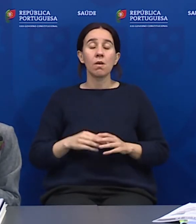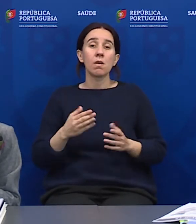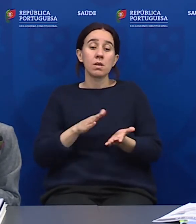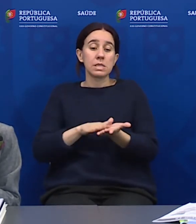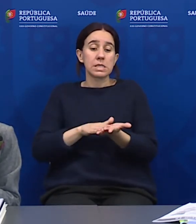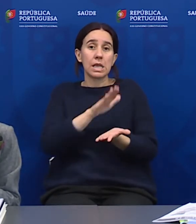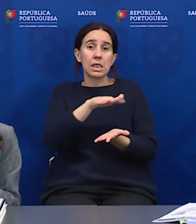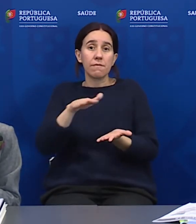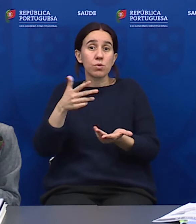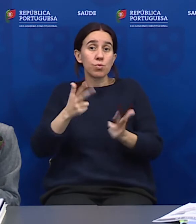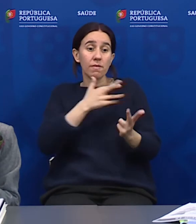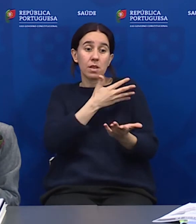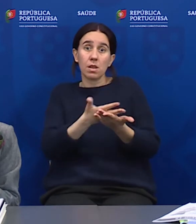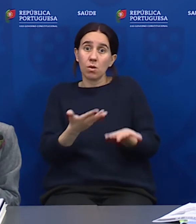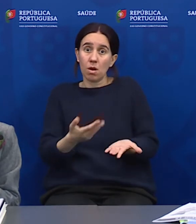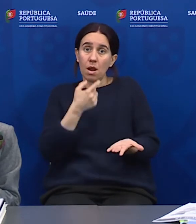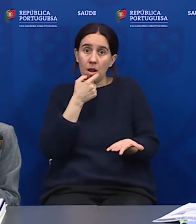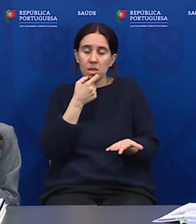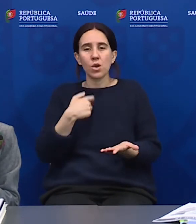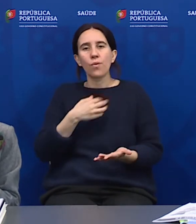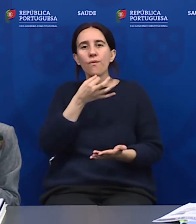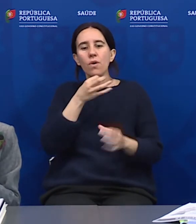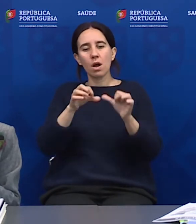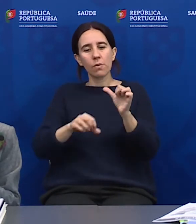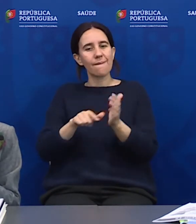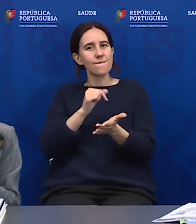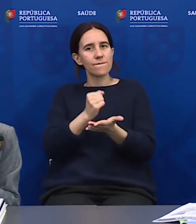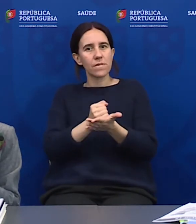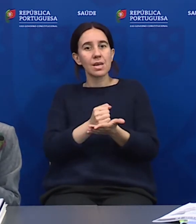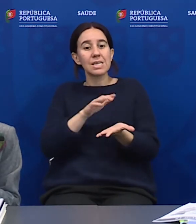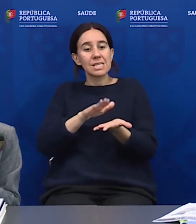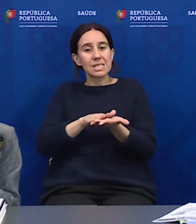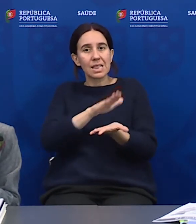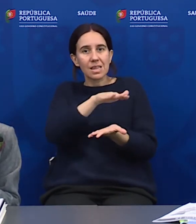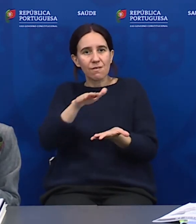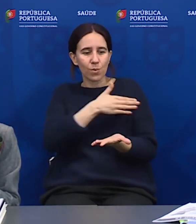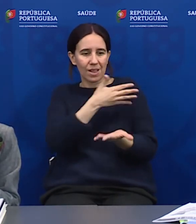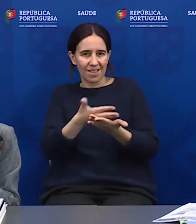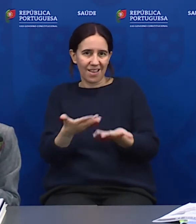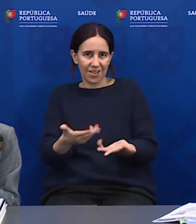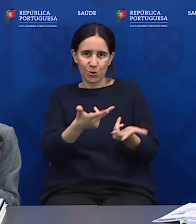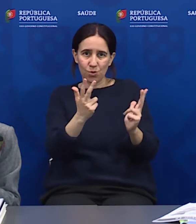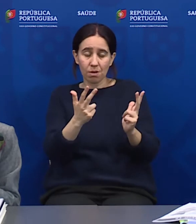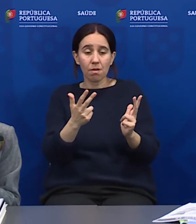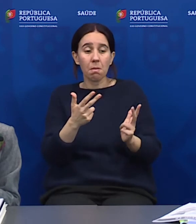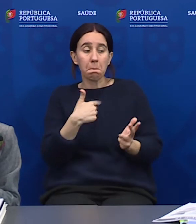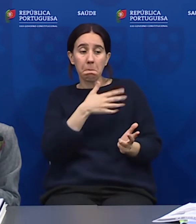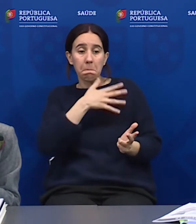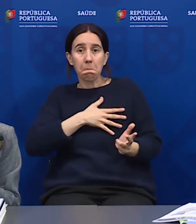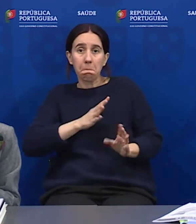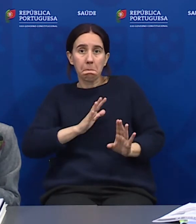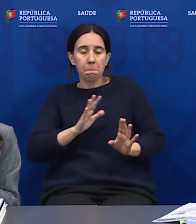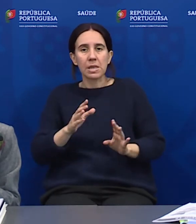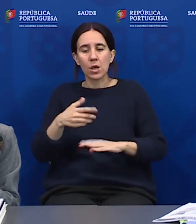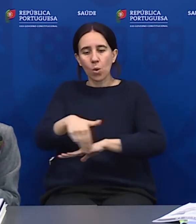evidência científica disponível à data. Portanto, eu quando falo sempre com a evidência científica disponível à data. Nada indica que